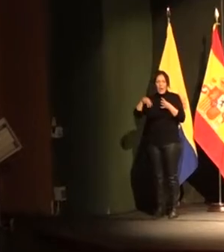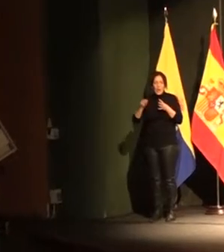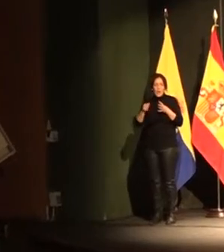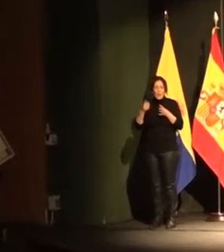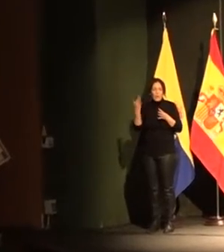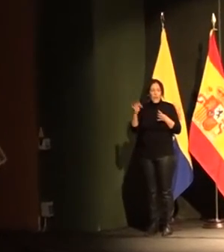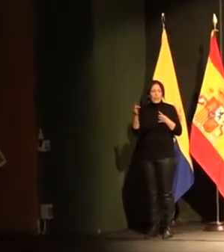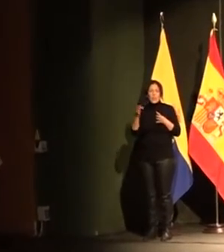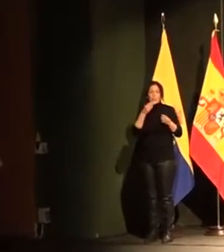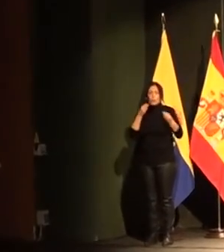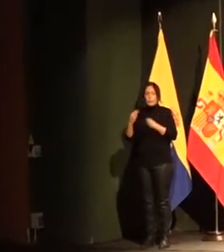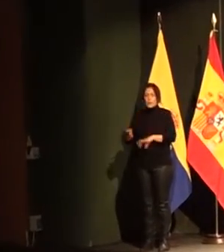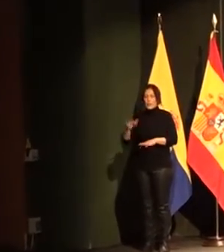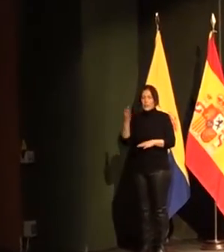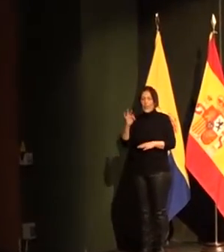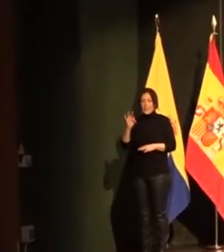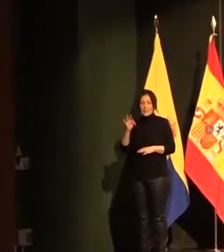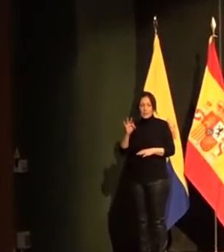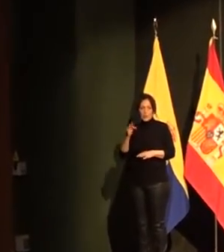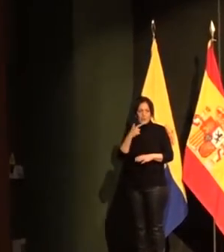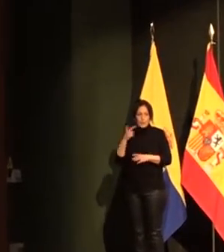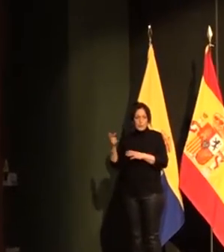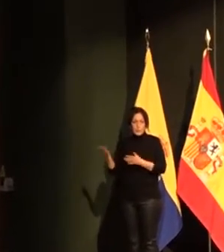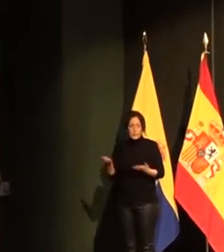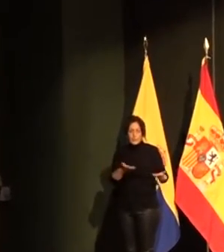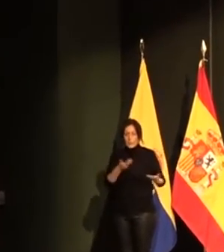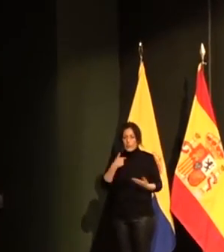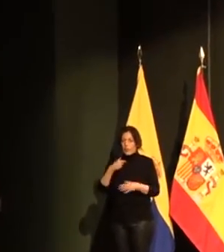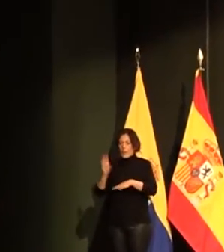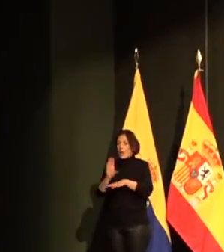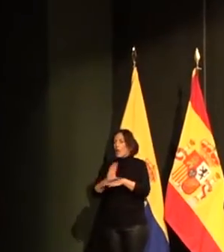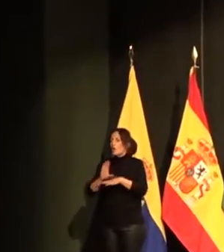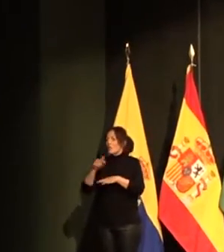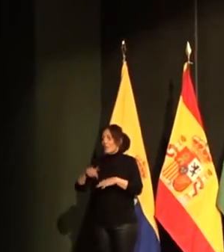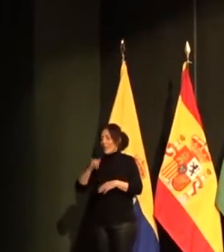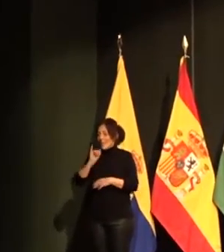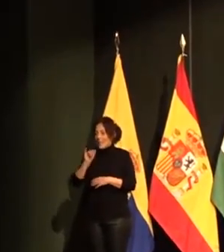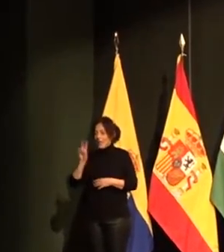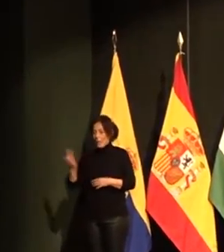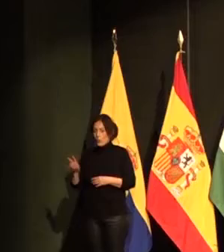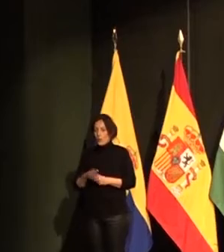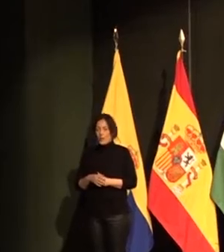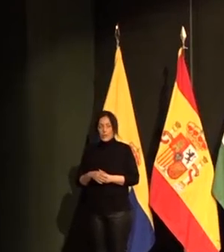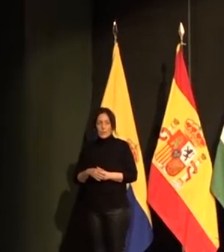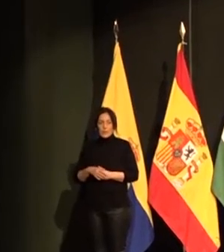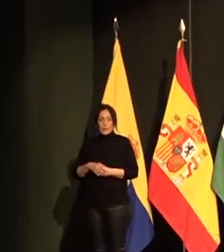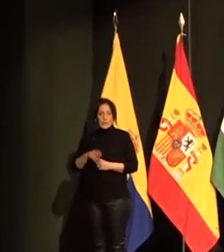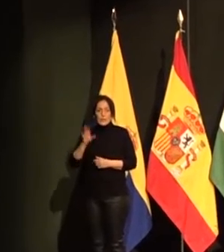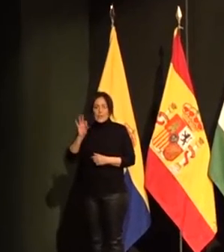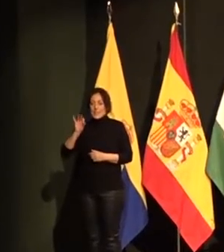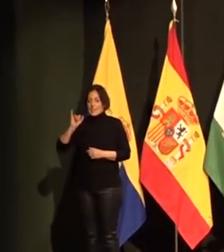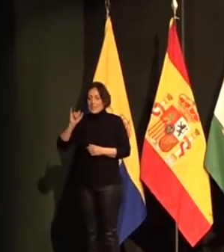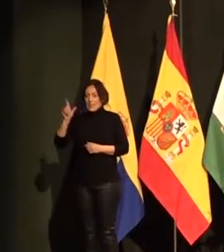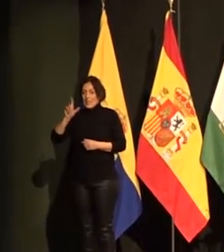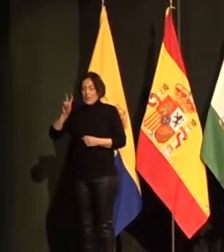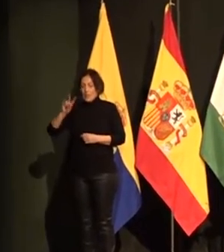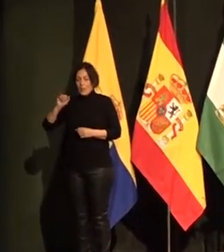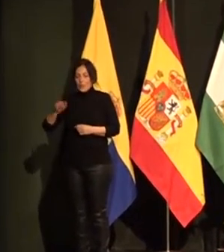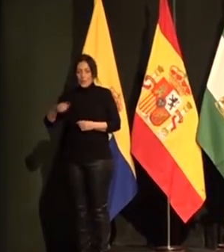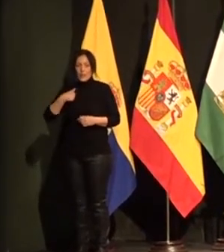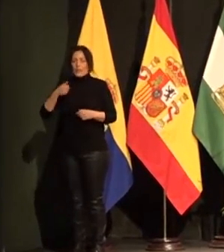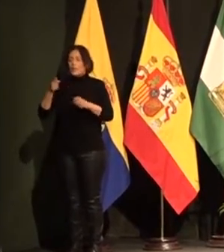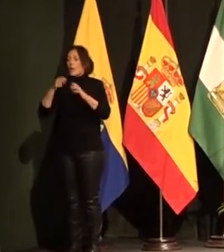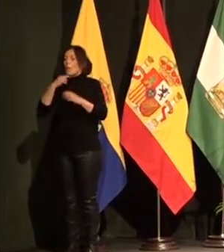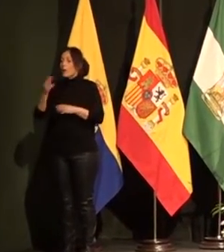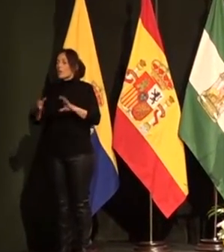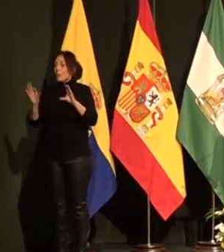está Francisco Fernández Santiago, también concejal de Izquierda Unida, y Silvia Raso, portavoz de